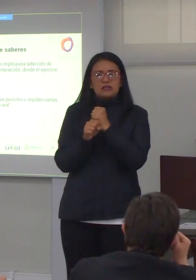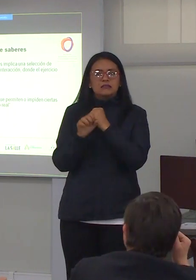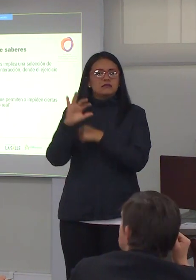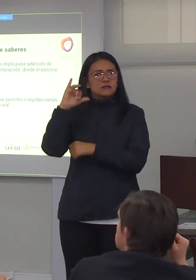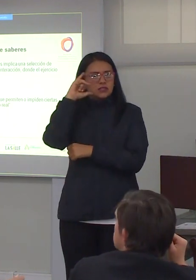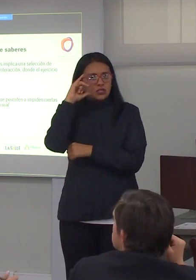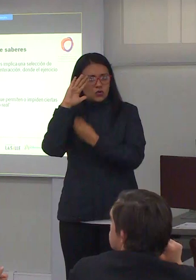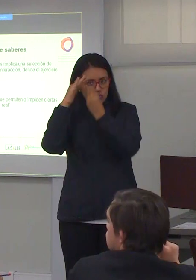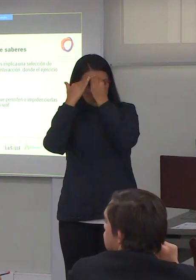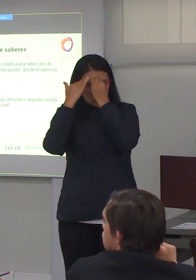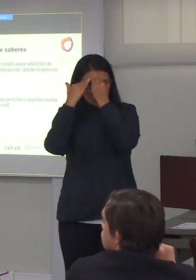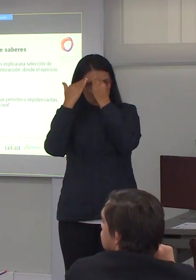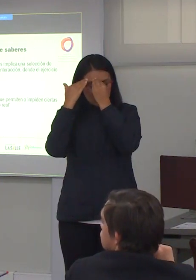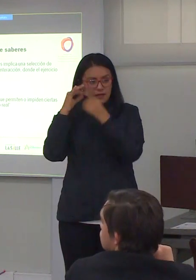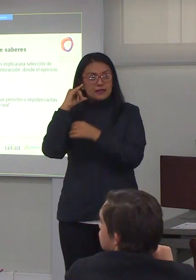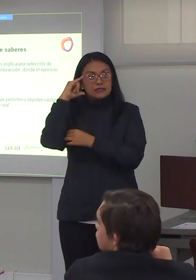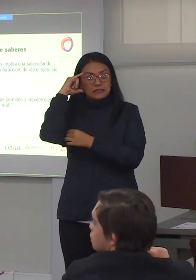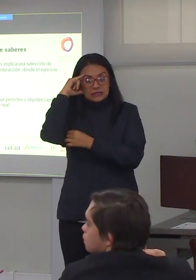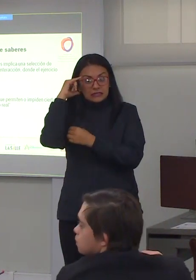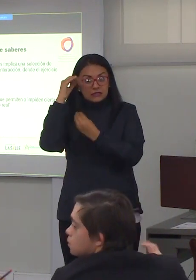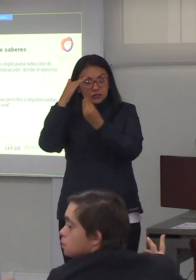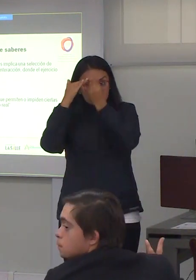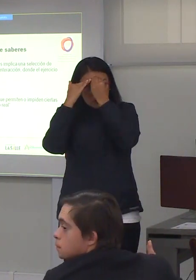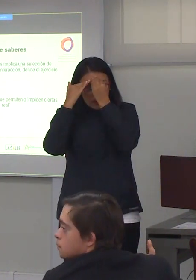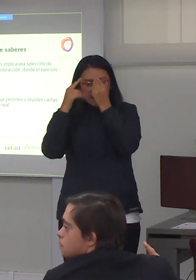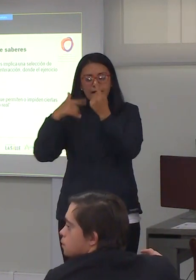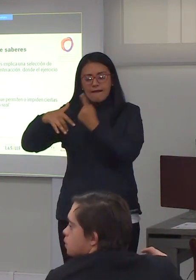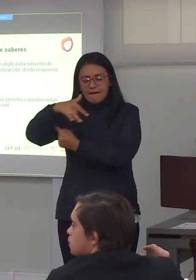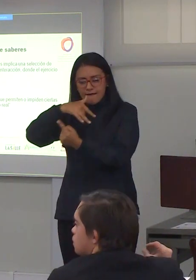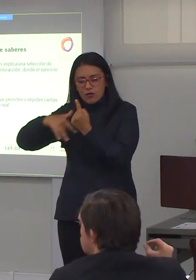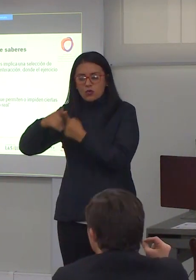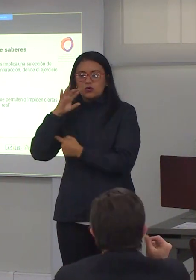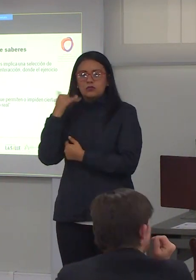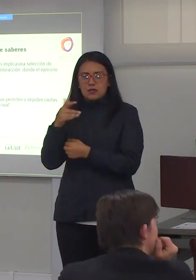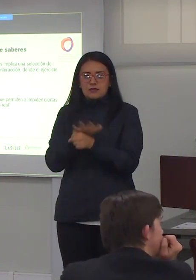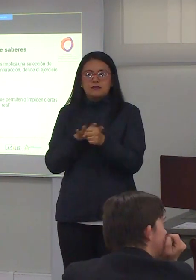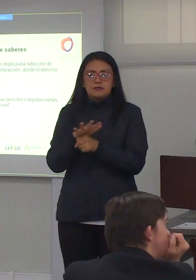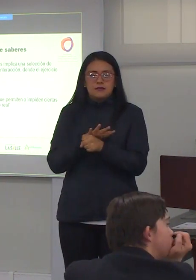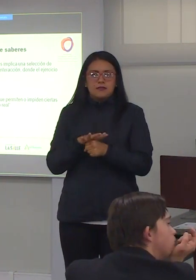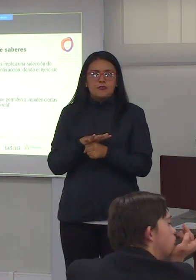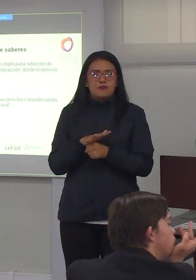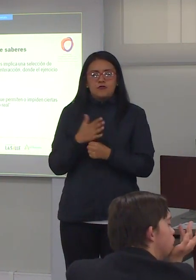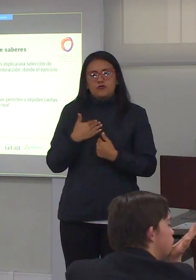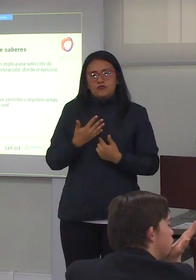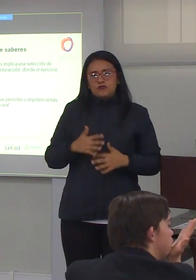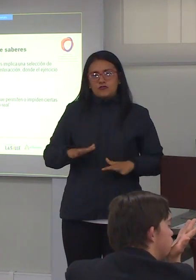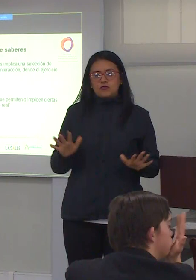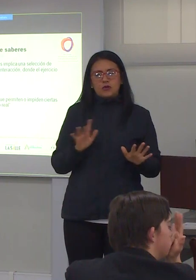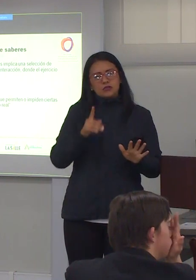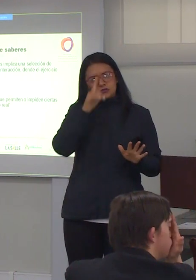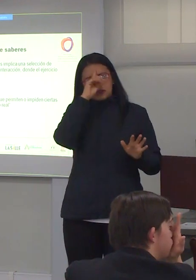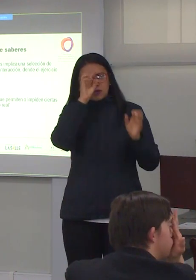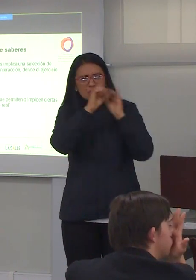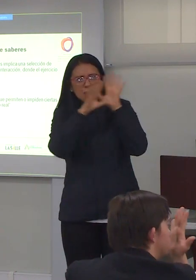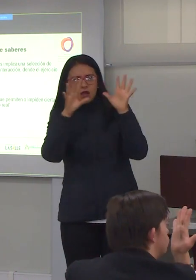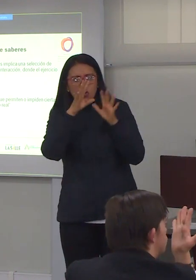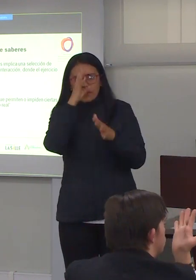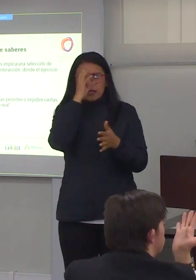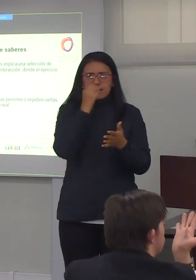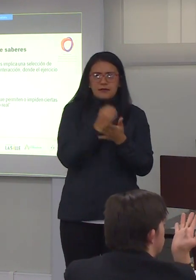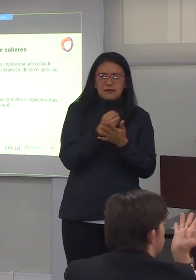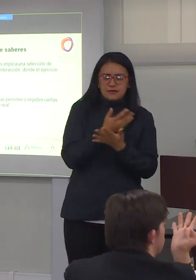de saberes y esas ecologías de saberes tienen un tienen una situación entonces yo no puedo imaginármelas o